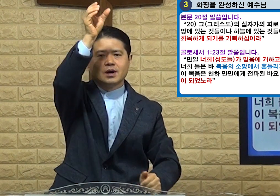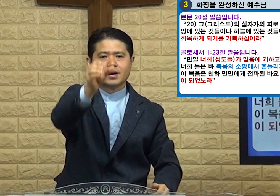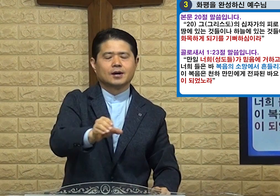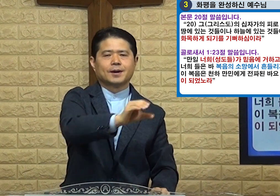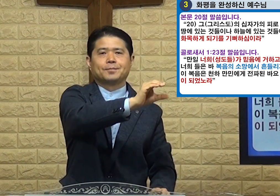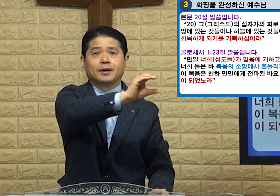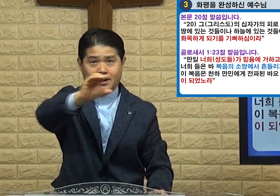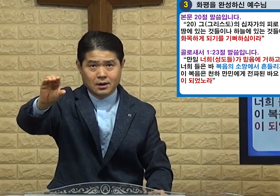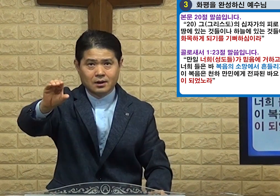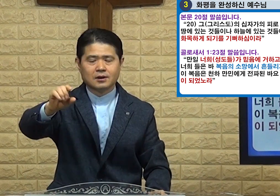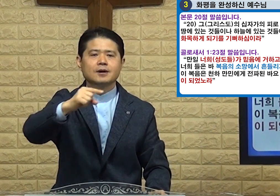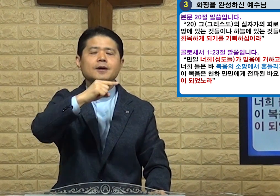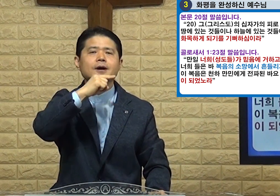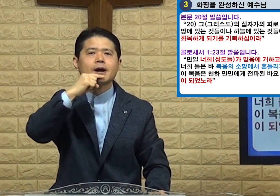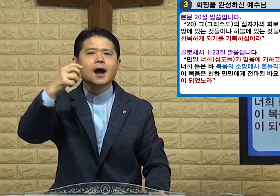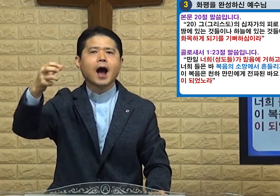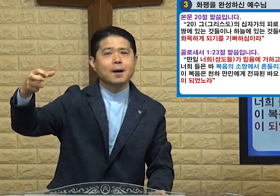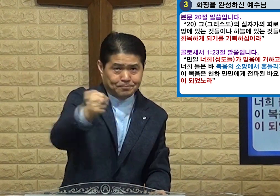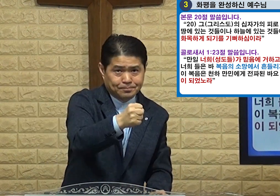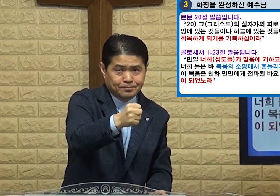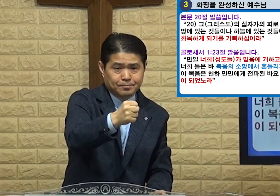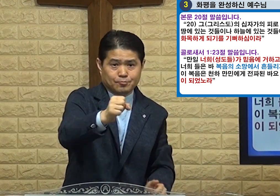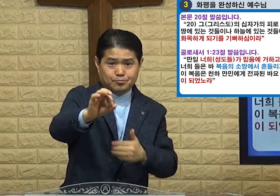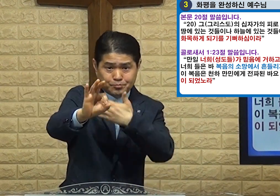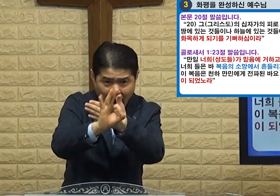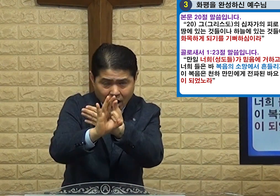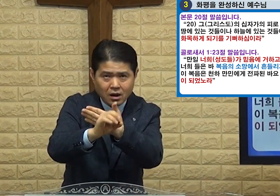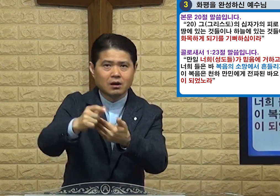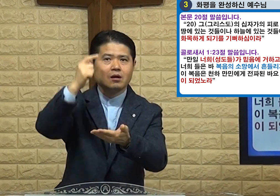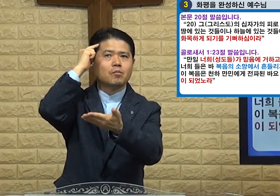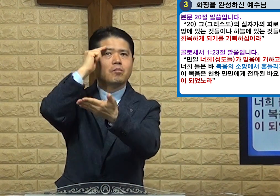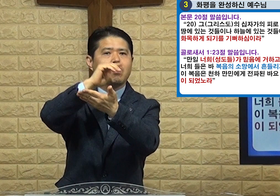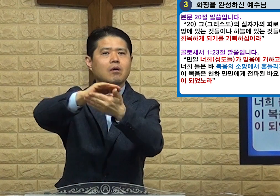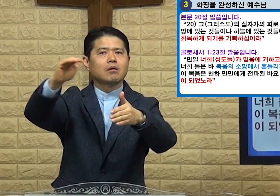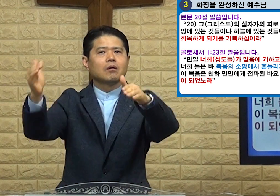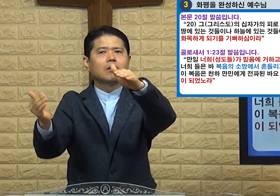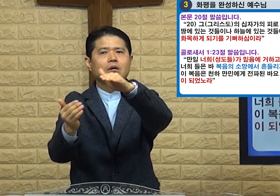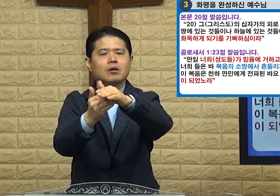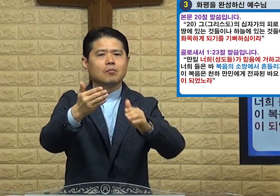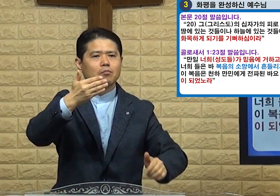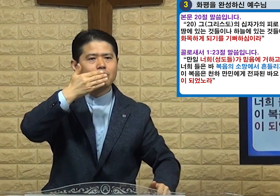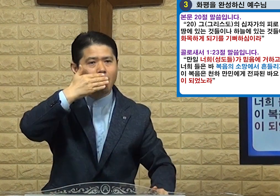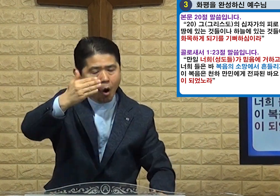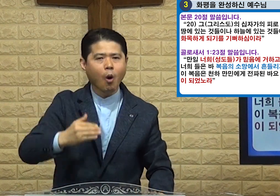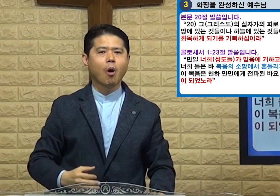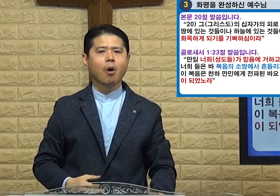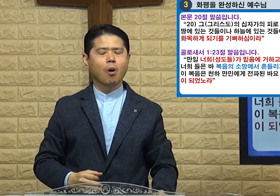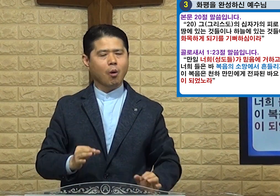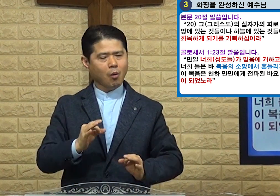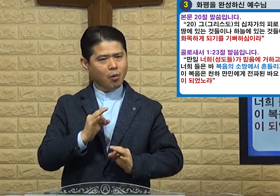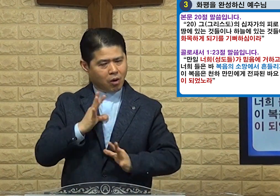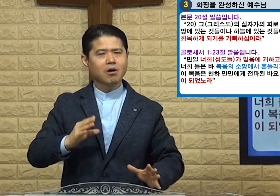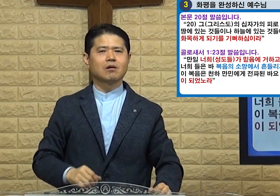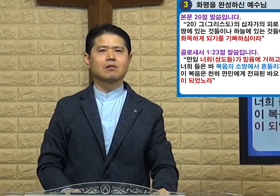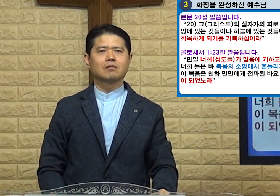그리스도의 십자가의 피로 그 보혈로서 우리가 화평을 이룰 수 있고